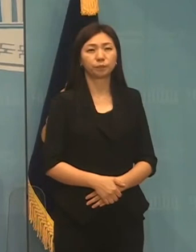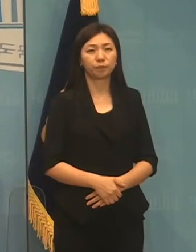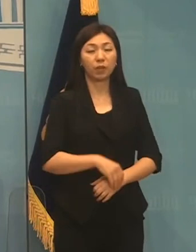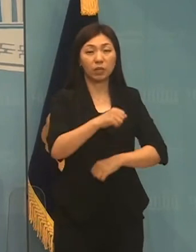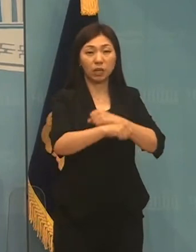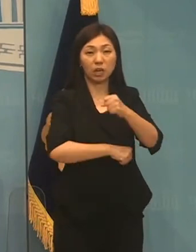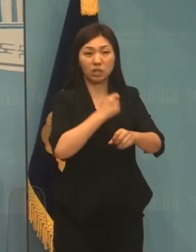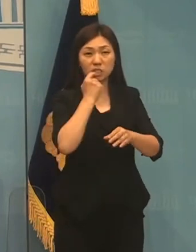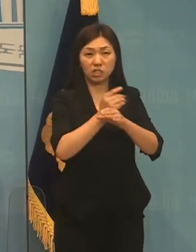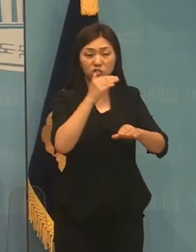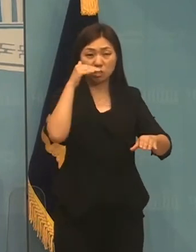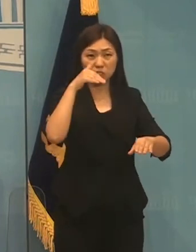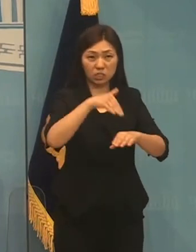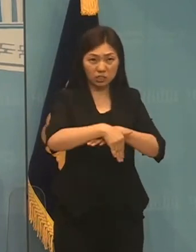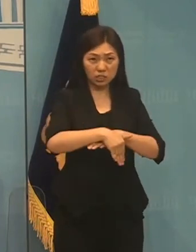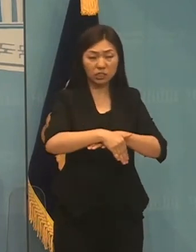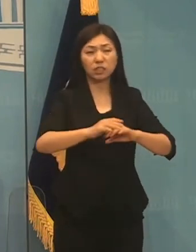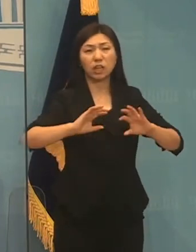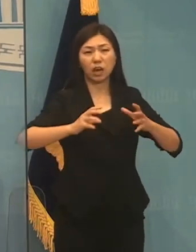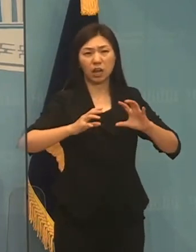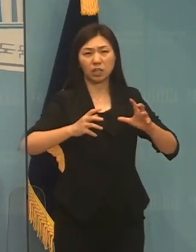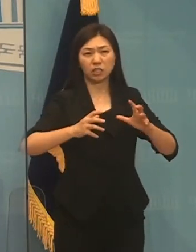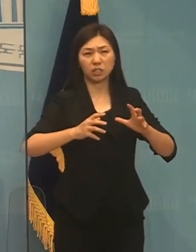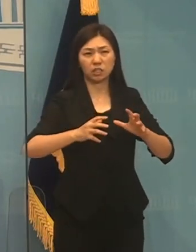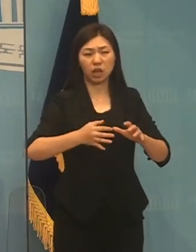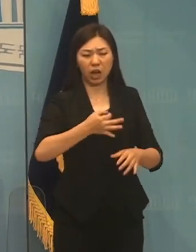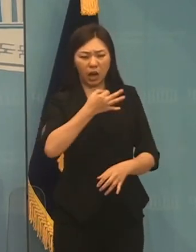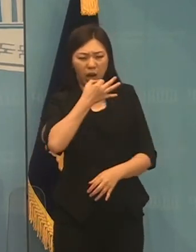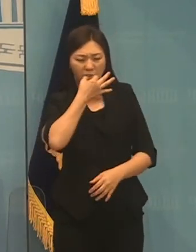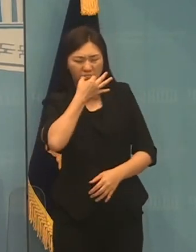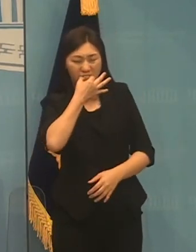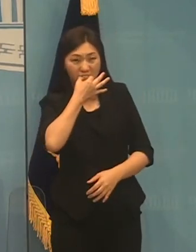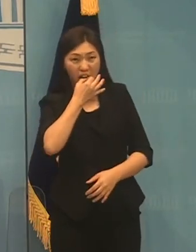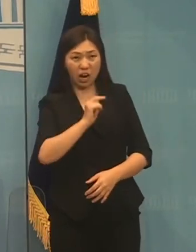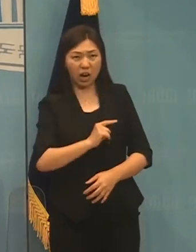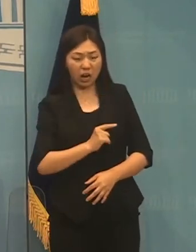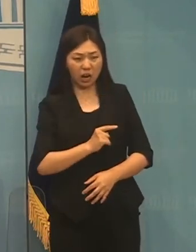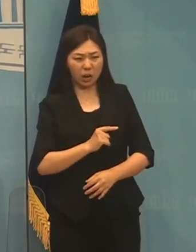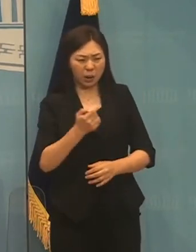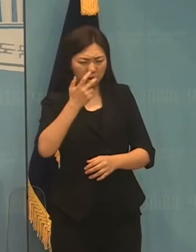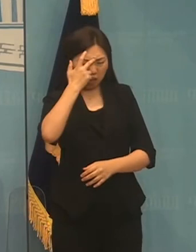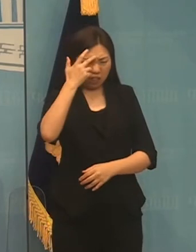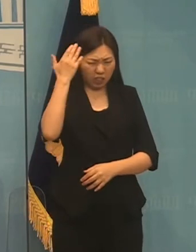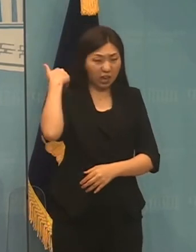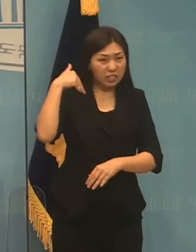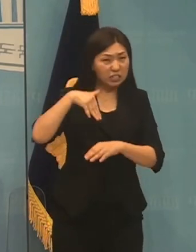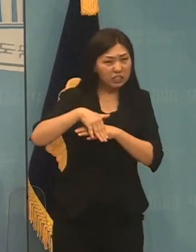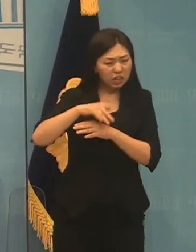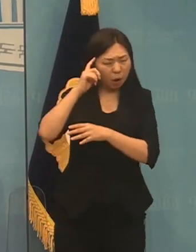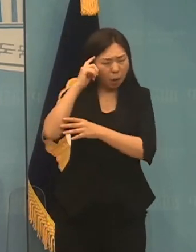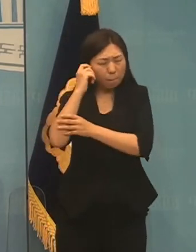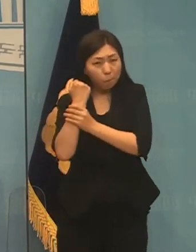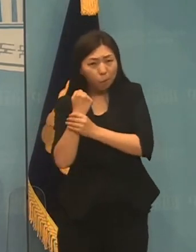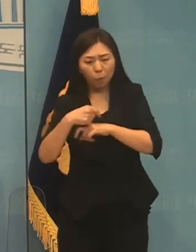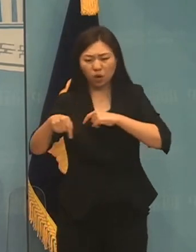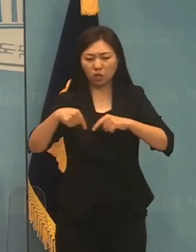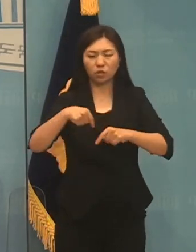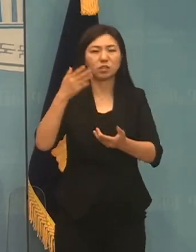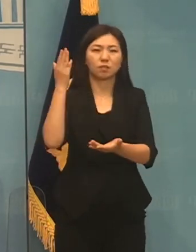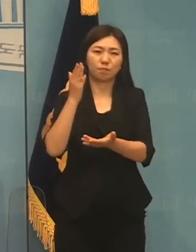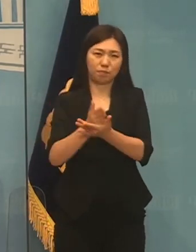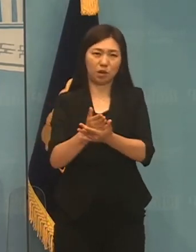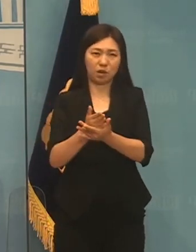자유민주주의의 위대함 위선과 탐욕의 국제정치에서 자유로운 정직하고 충분한